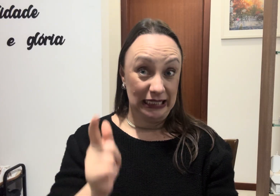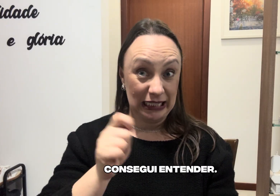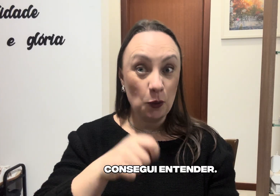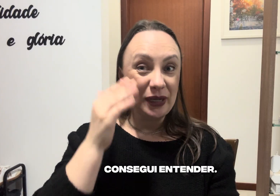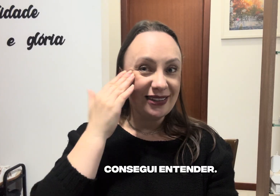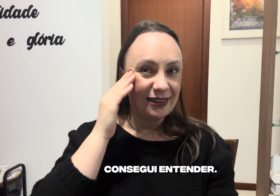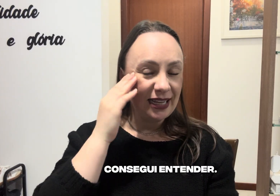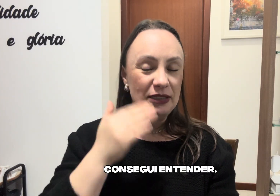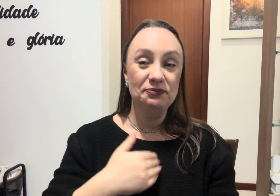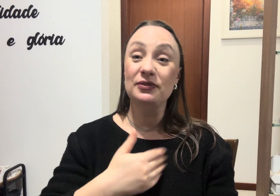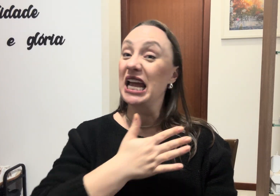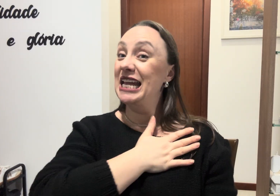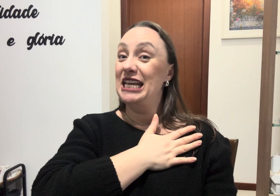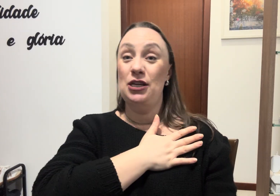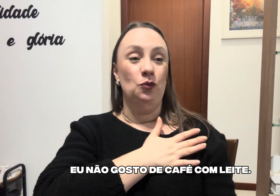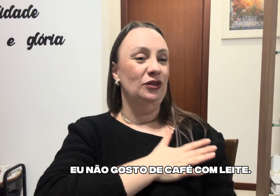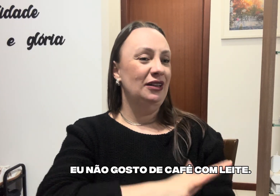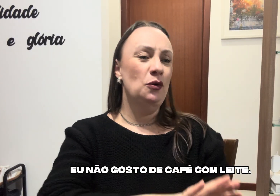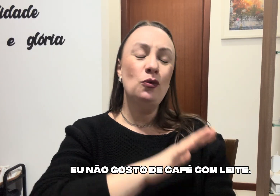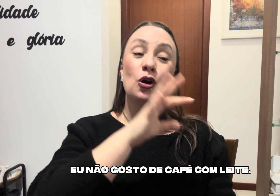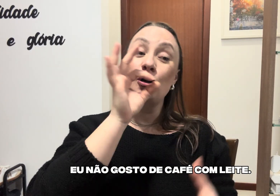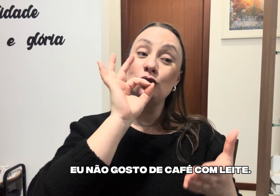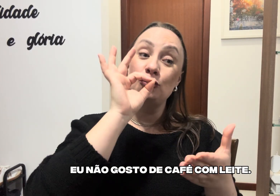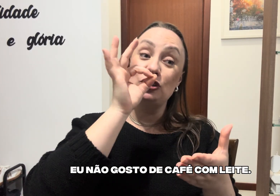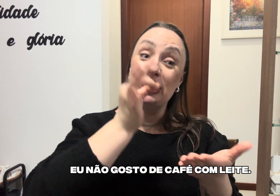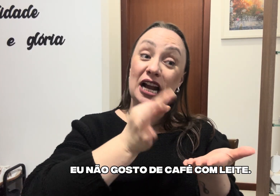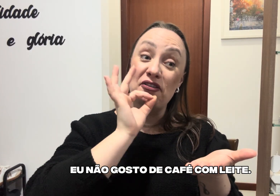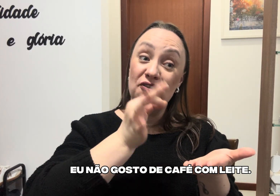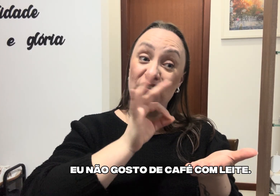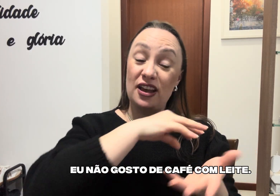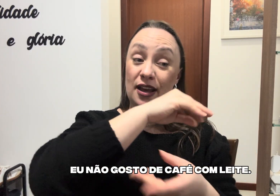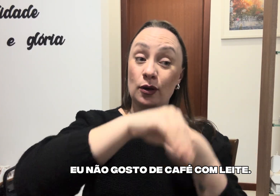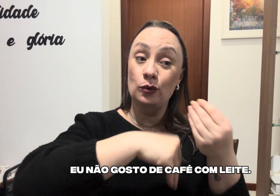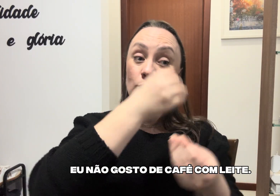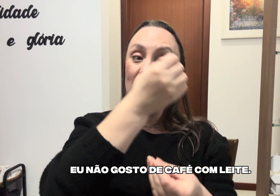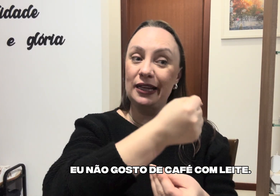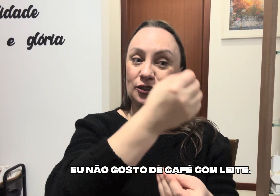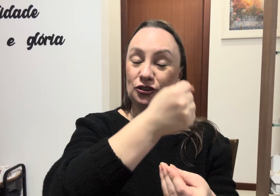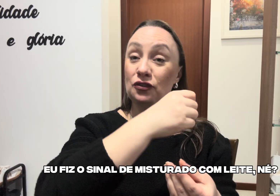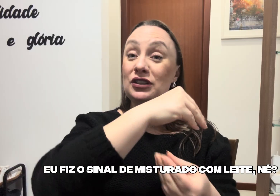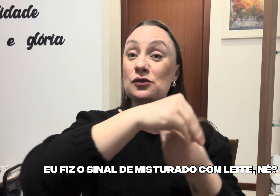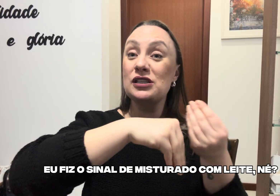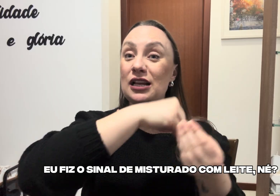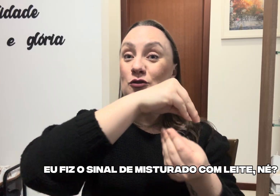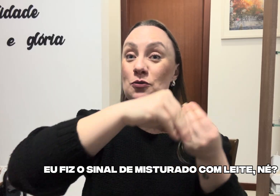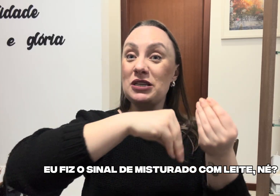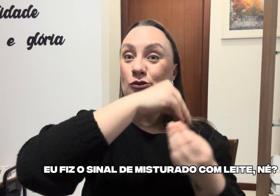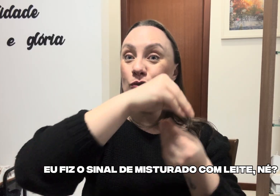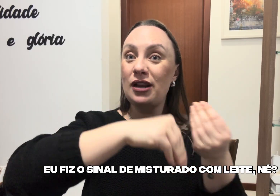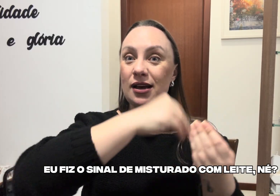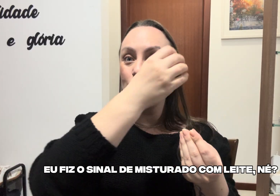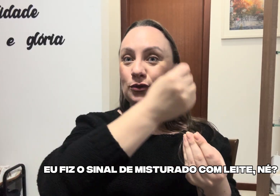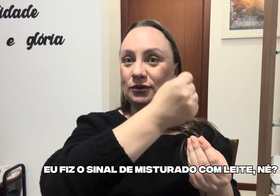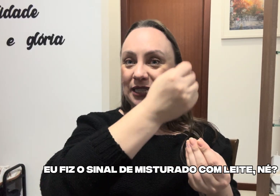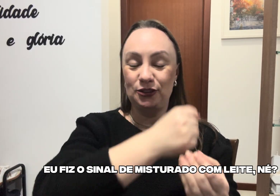Deu para entender? Eu não gosto de café com leite. Eu fiz o sinal de misturado com leite,